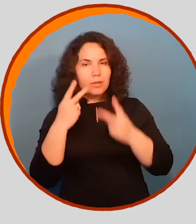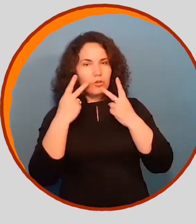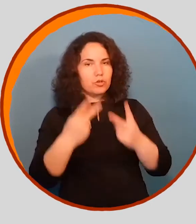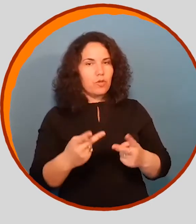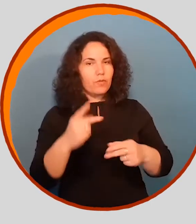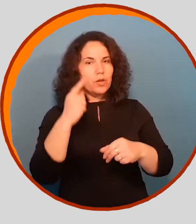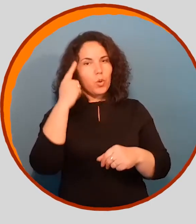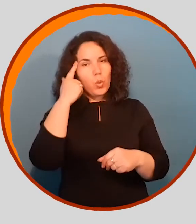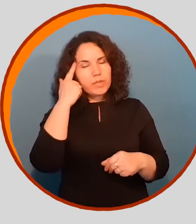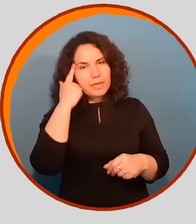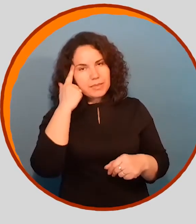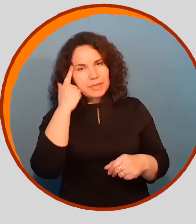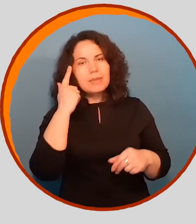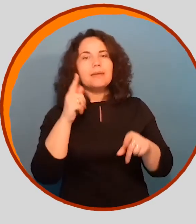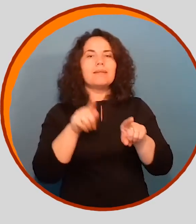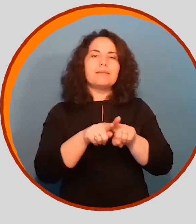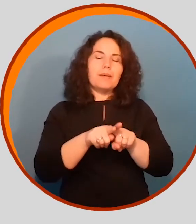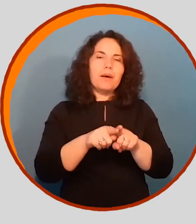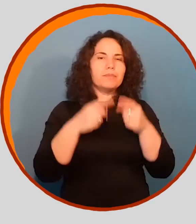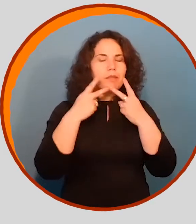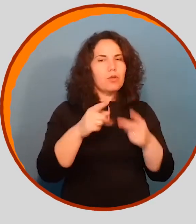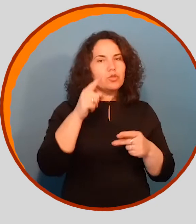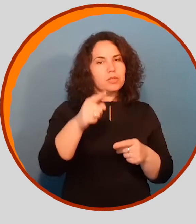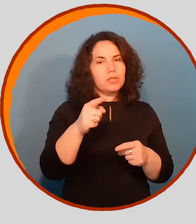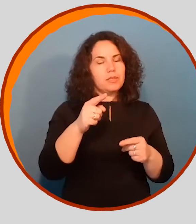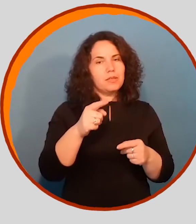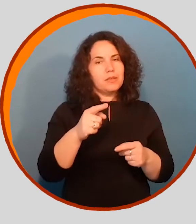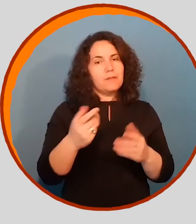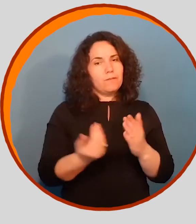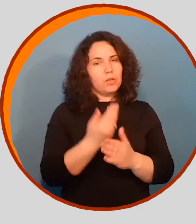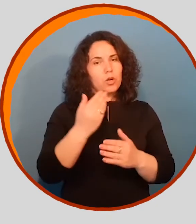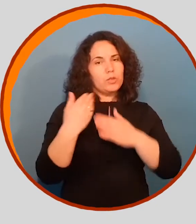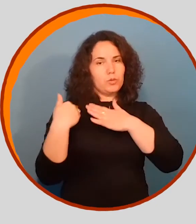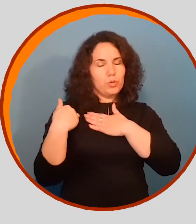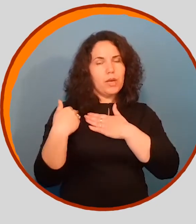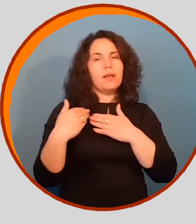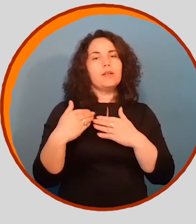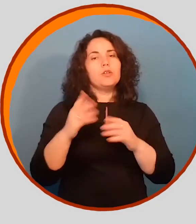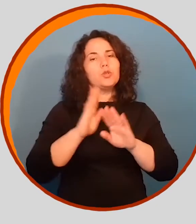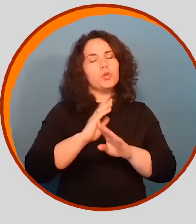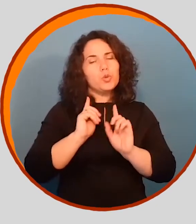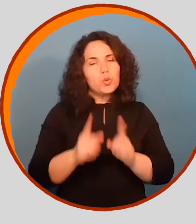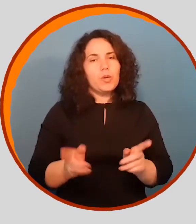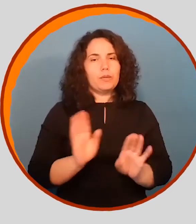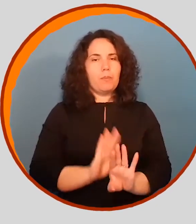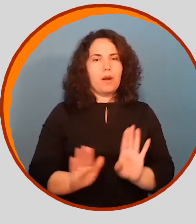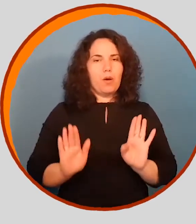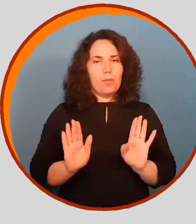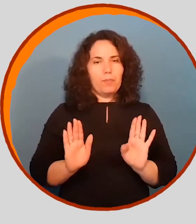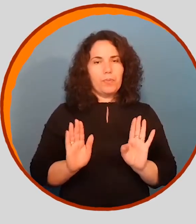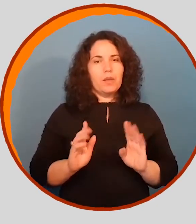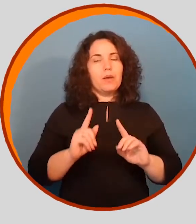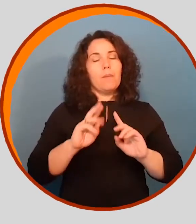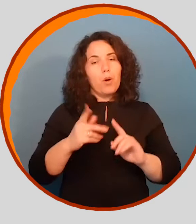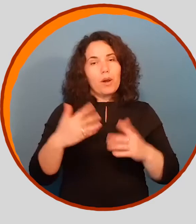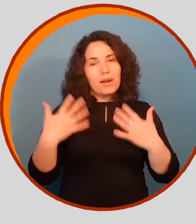përdorin histori personale, histori të njerëzve të tjerë familjarë, histori librash për të